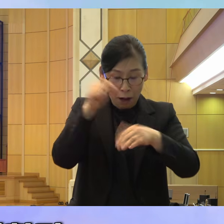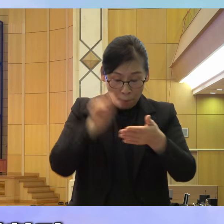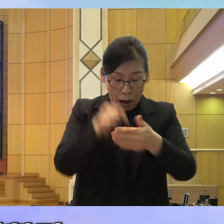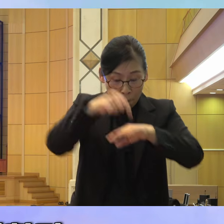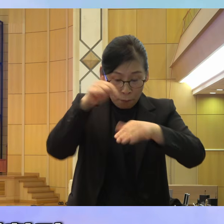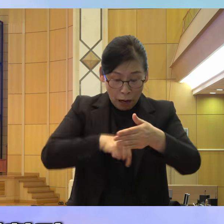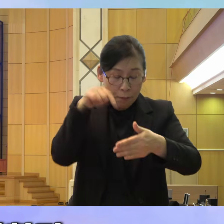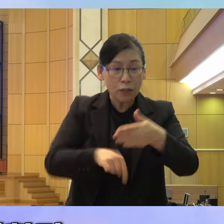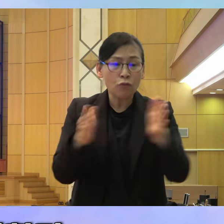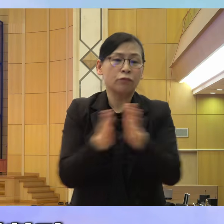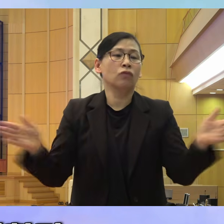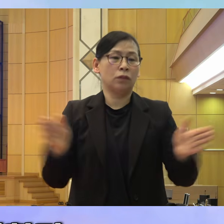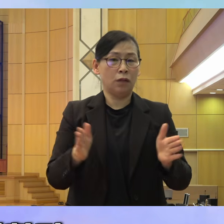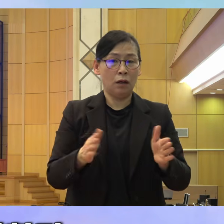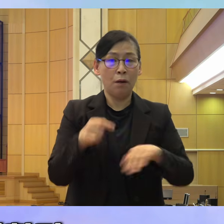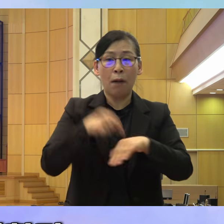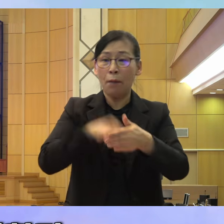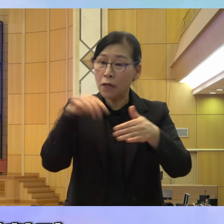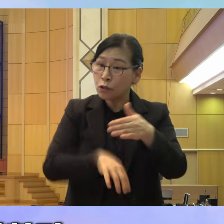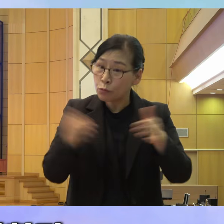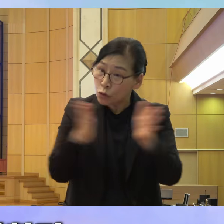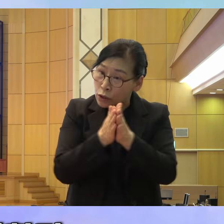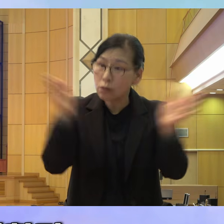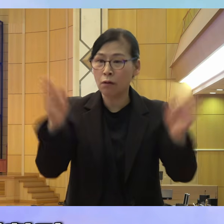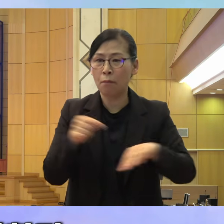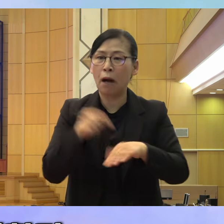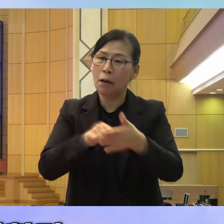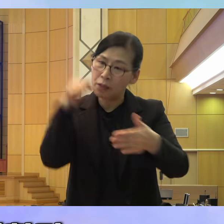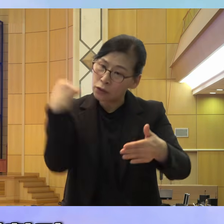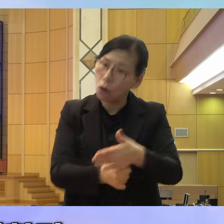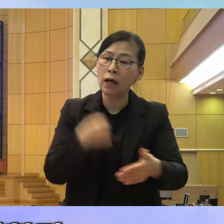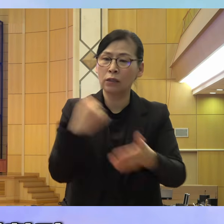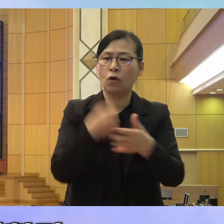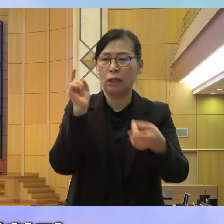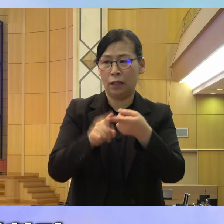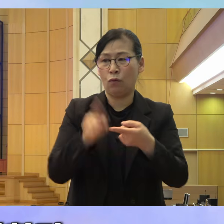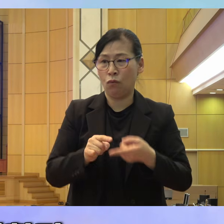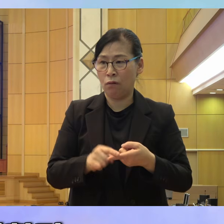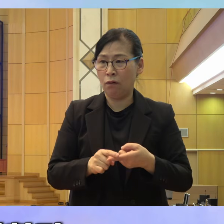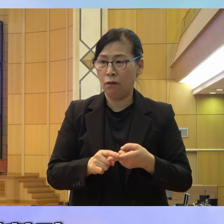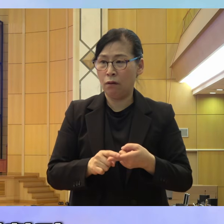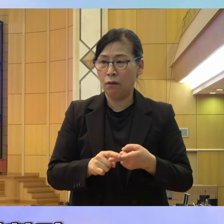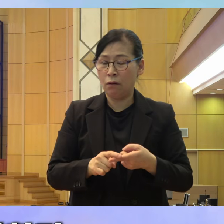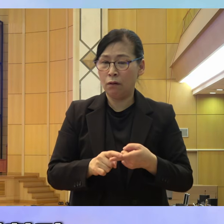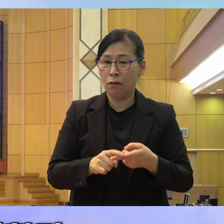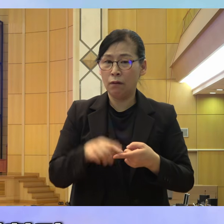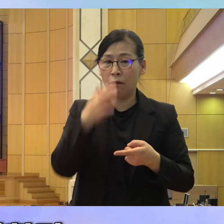범사가 잘 되는 것이든 다 마음에 달렸다라고 하는 것입니다.